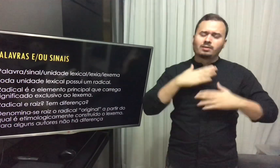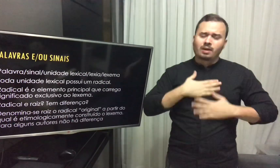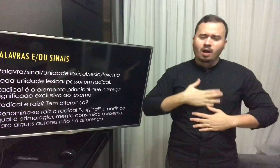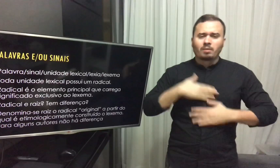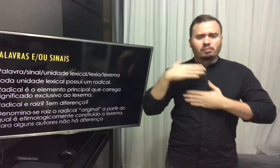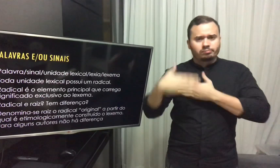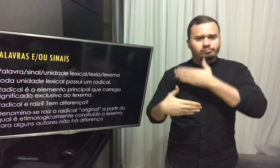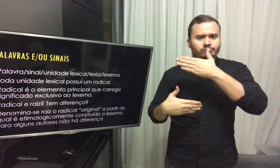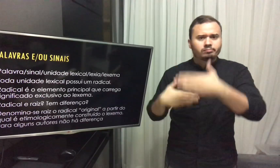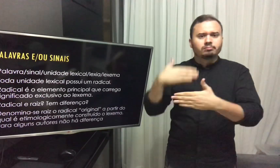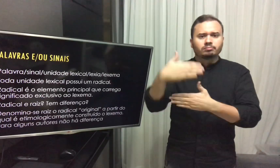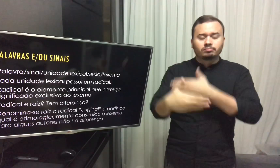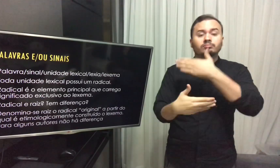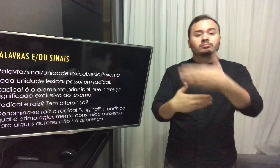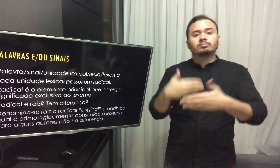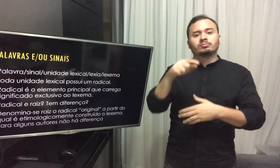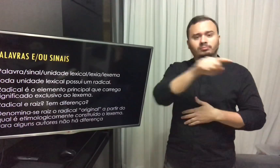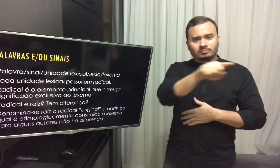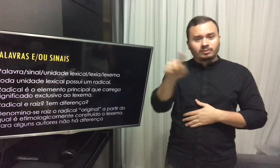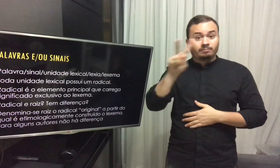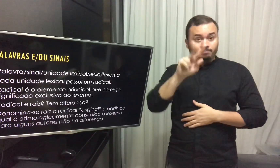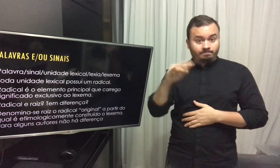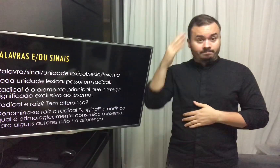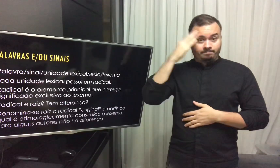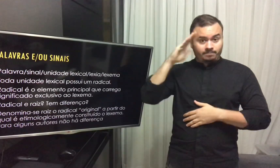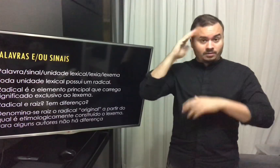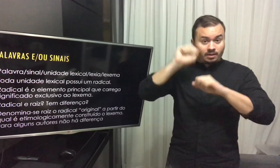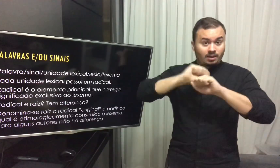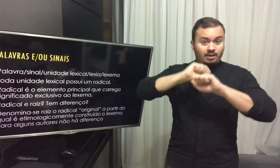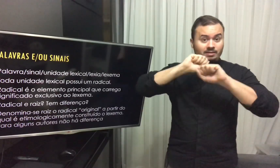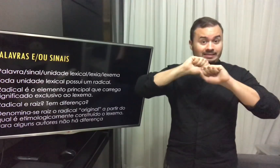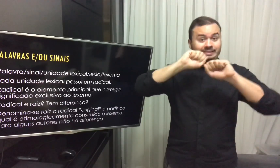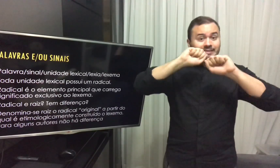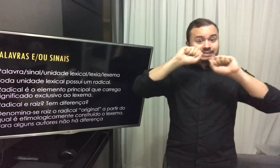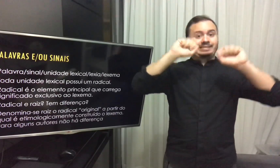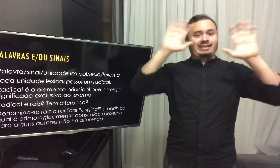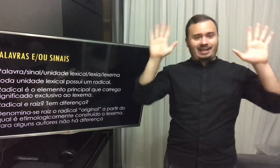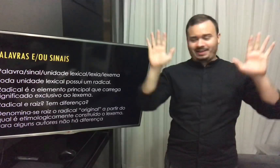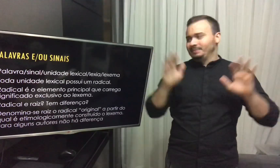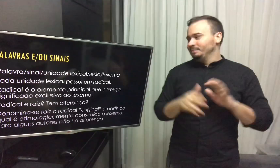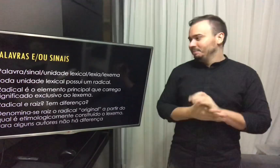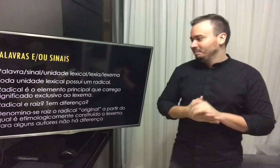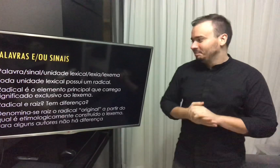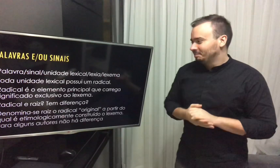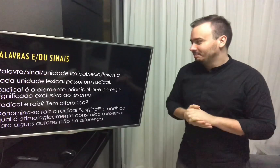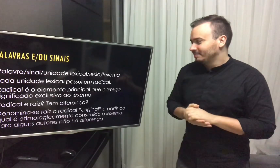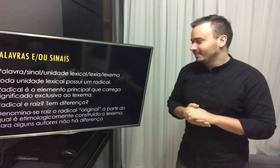pouco esses conceitos. Fiquem calmos que a gente vai aprender também no decorrer da disciplina, vai ficando mais